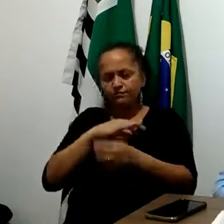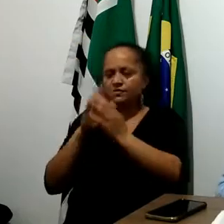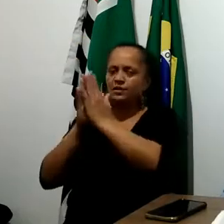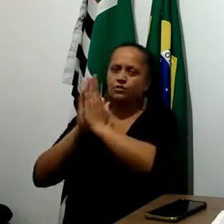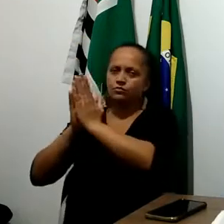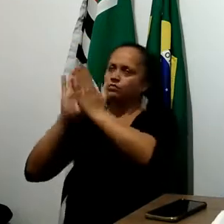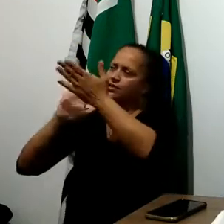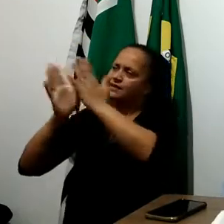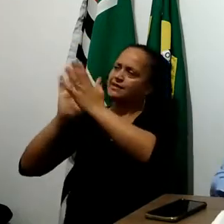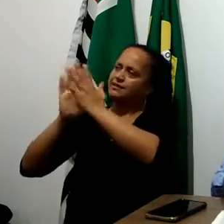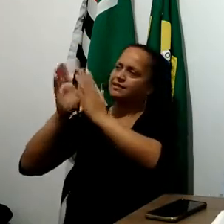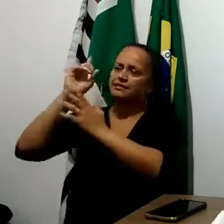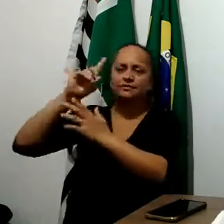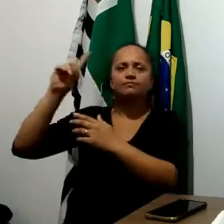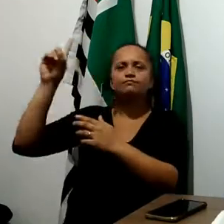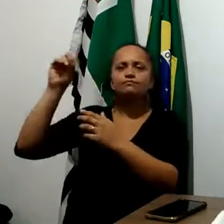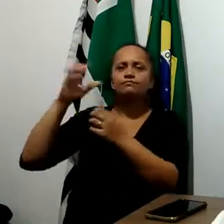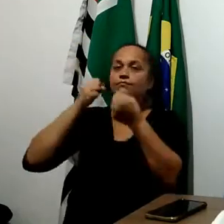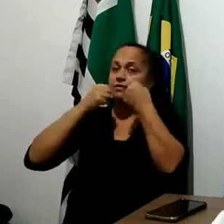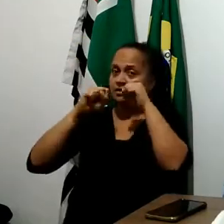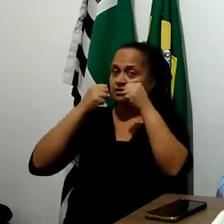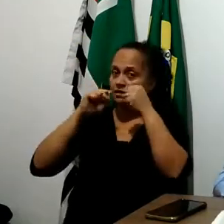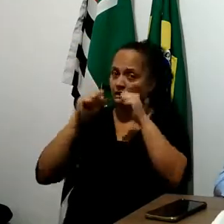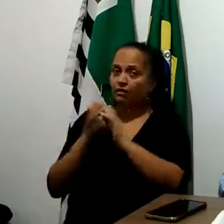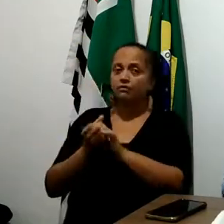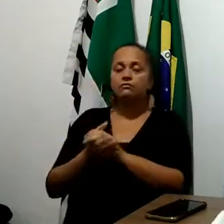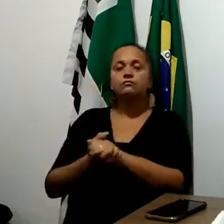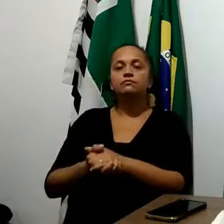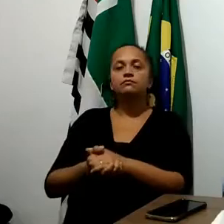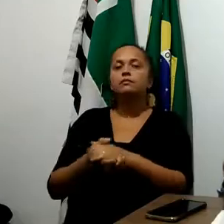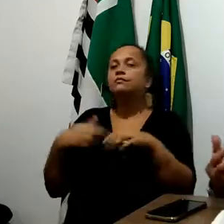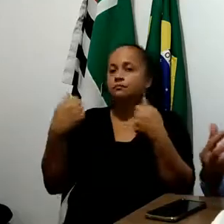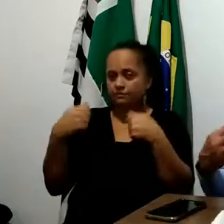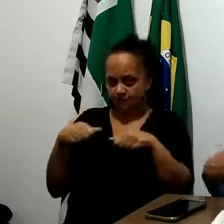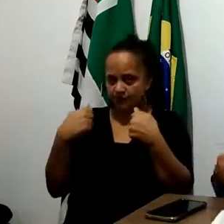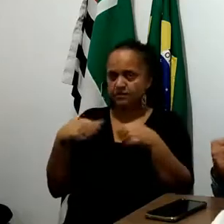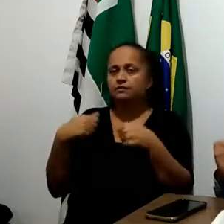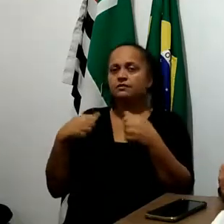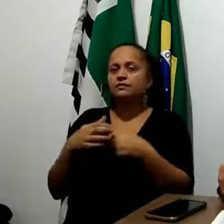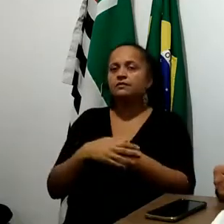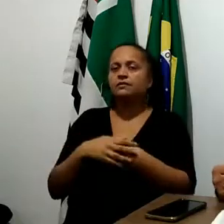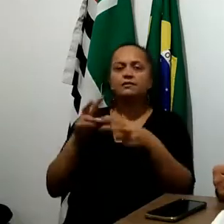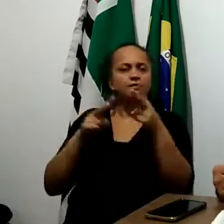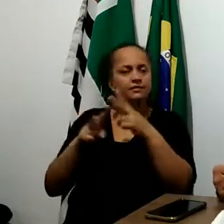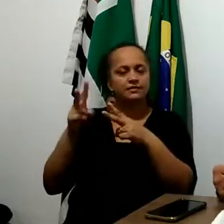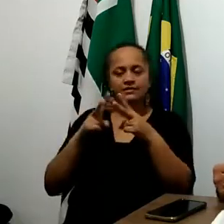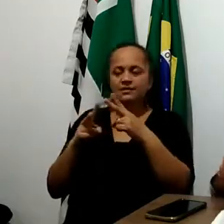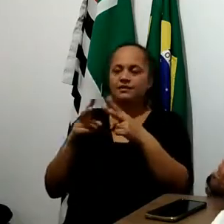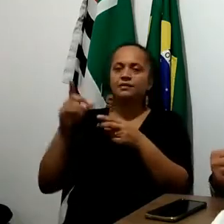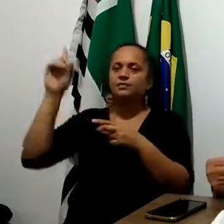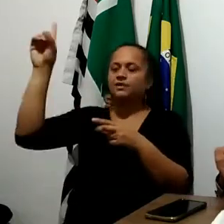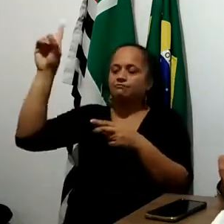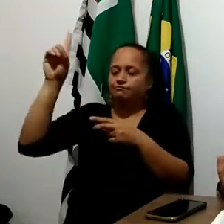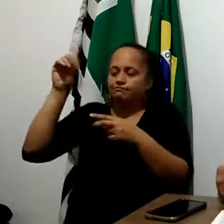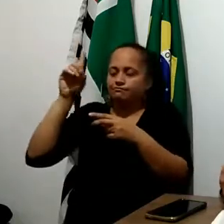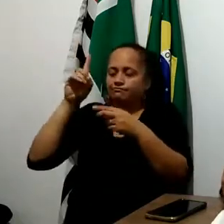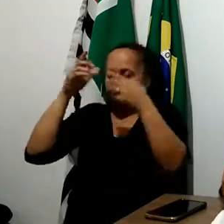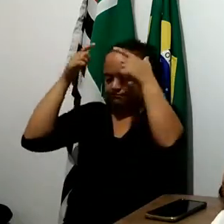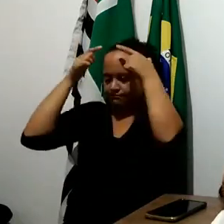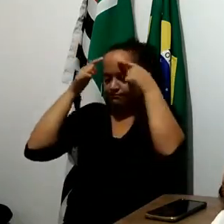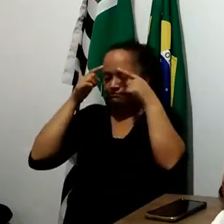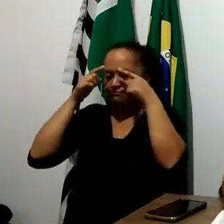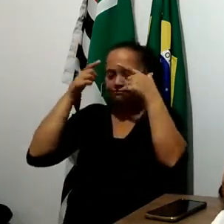através de cânticos espirituais, de salmos. E a gente precisa colocar essa armadura, colocar essas peças